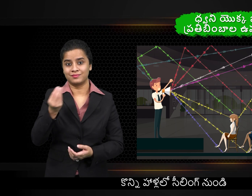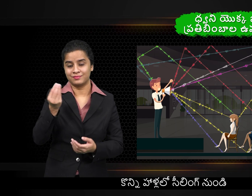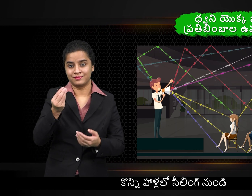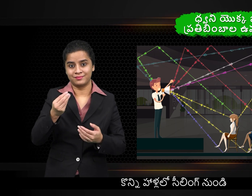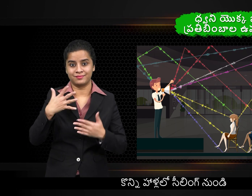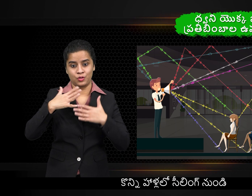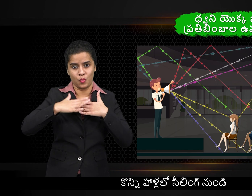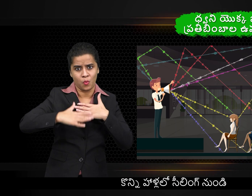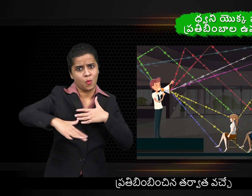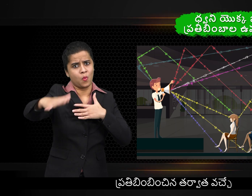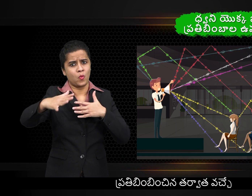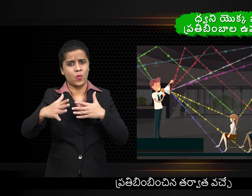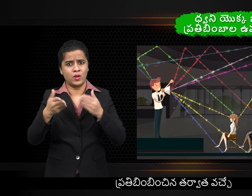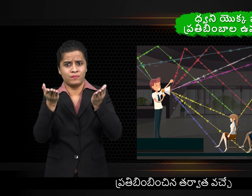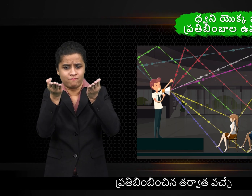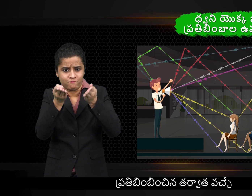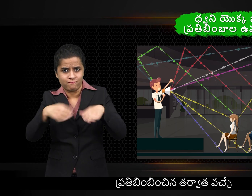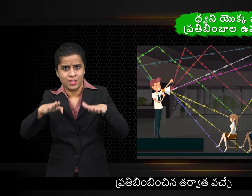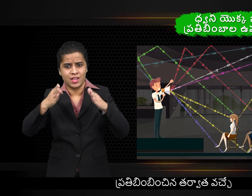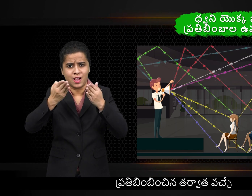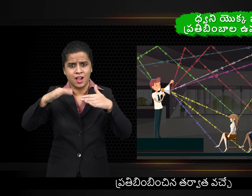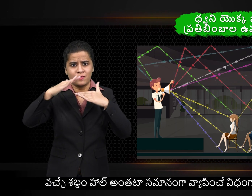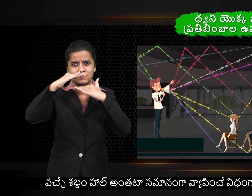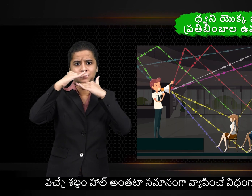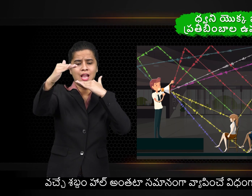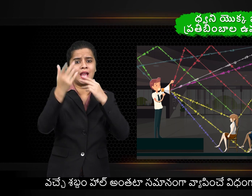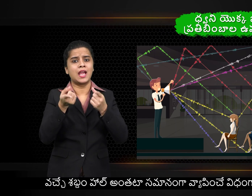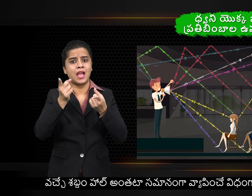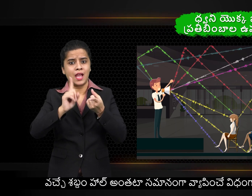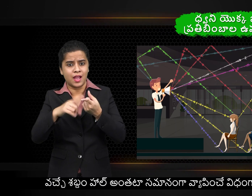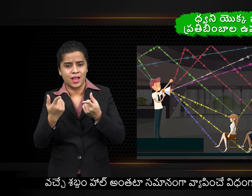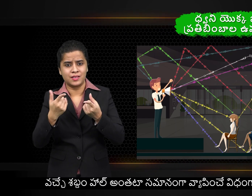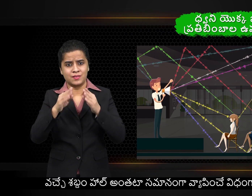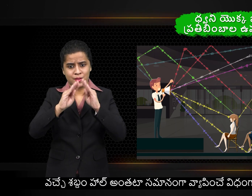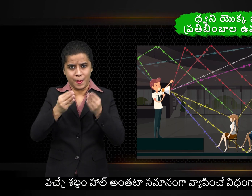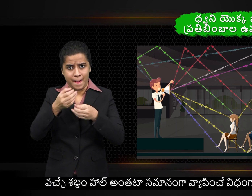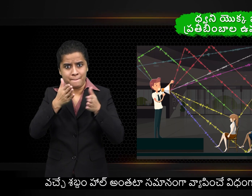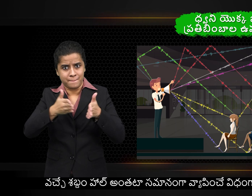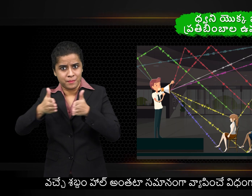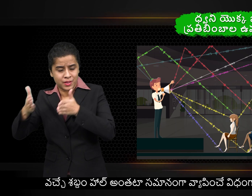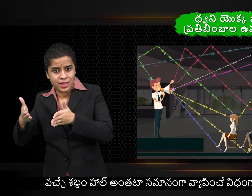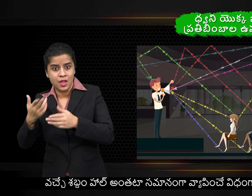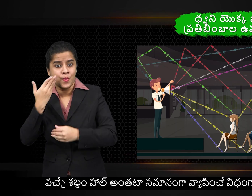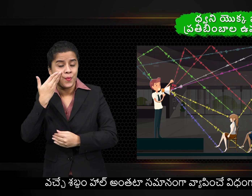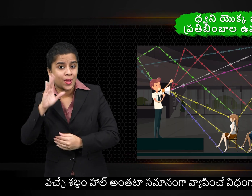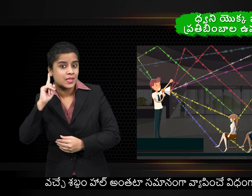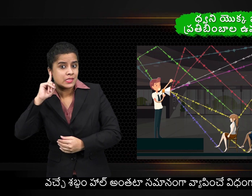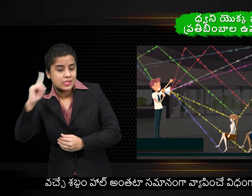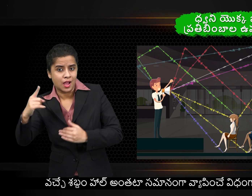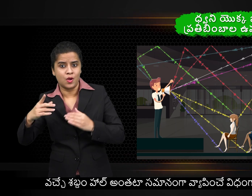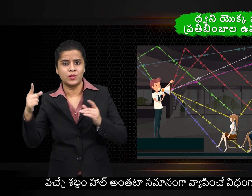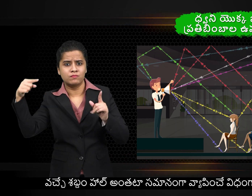కొన్ని హాళ్లలో సీలింగ్ నుండి ప్రతిబింబించిన తరువాత వచ్చే శబ్దం హాల్ అంతటా సమానంగా వ్యాపించే